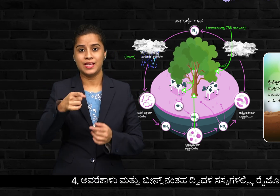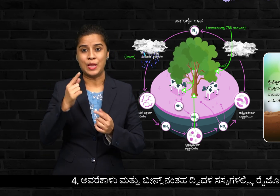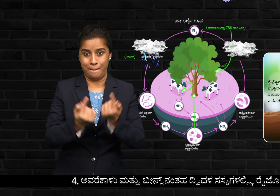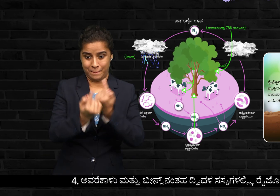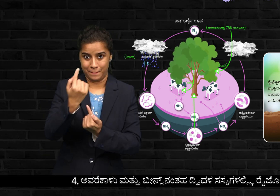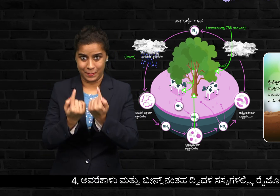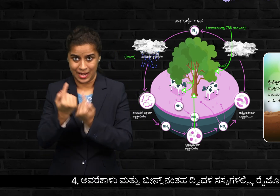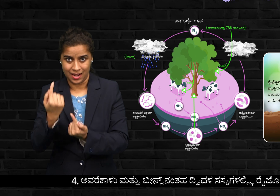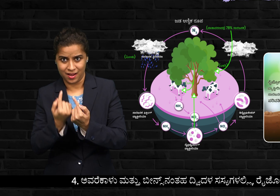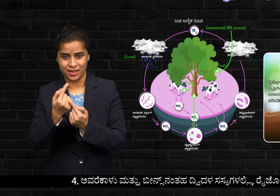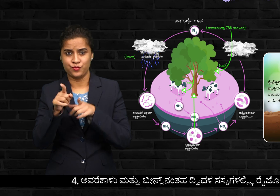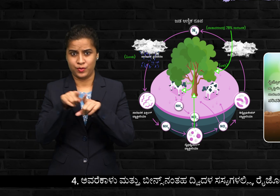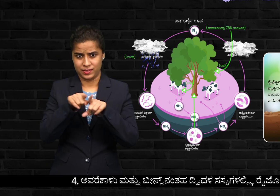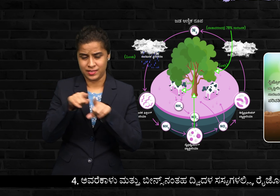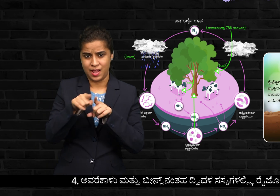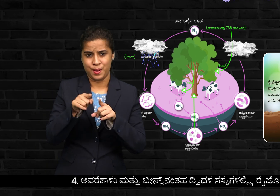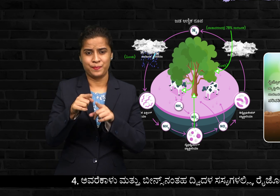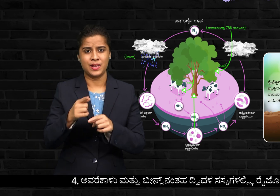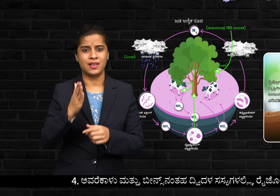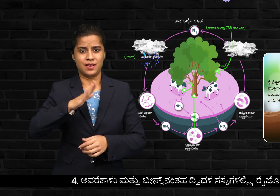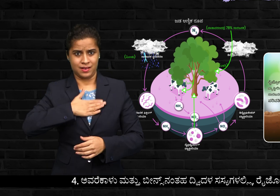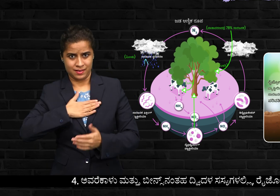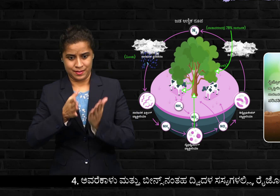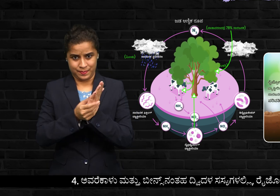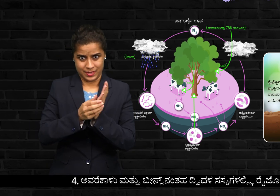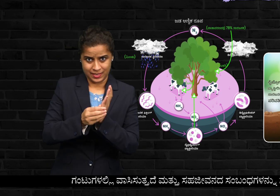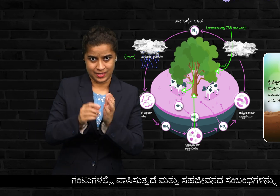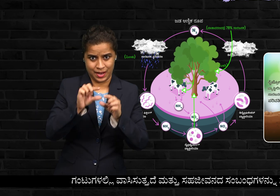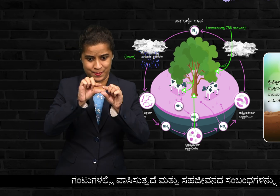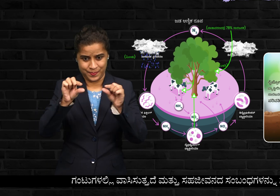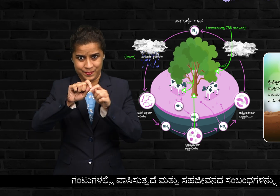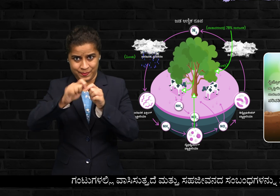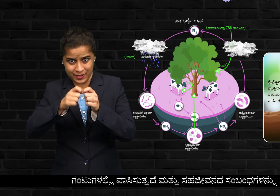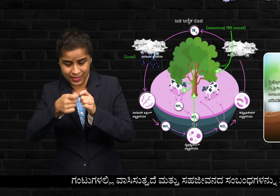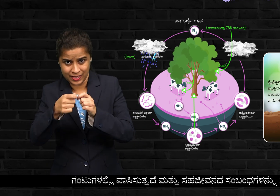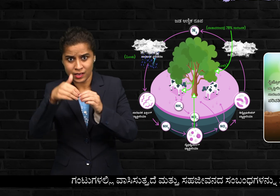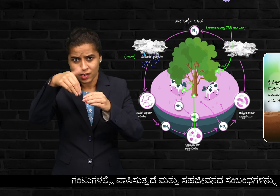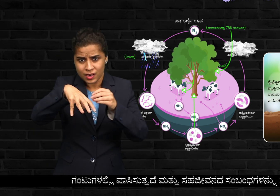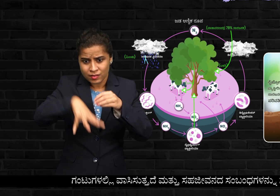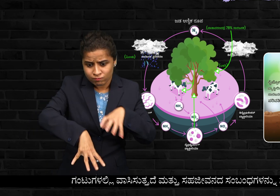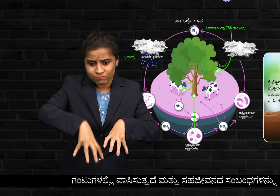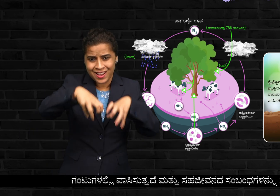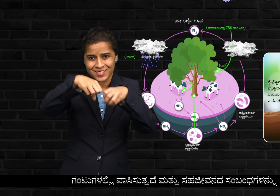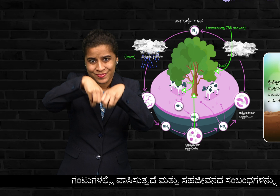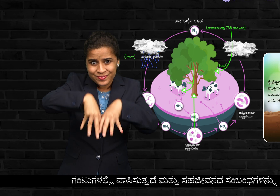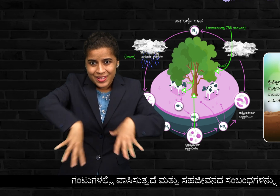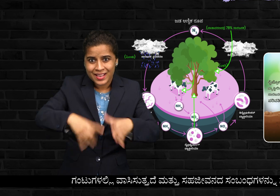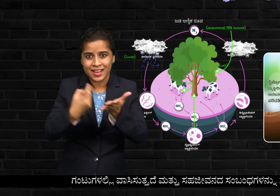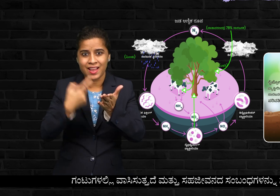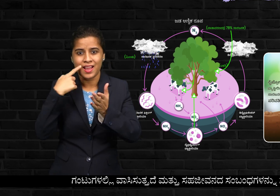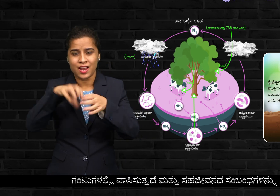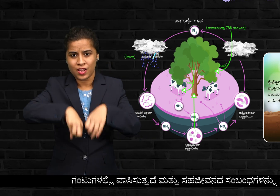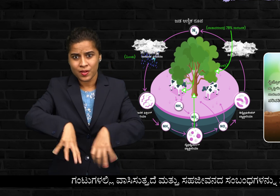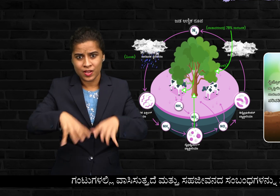4. ಅವರೆಕಾಳು ಮತ್ತು ಬೀನ್ಸ್ನಂತಹ ದ್ವಿದಳ ಸಸ್ಯಗಳಲ್ಲಿ ರೈಜೋಬಿಯಂ ಬೇರು ಗಂಟುಗಳಲ್ಲಿ ವಾಸಿಸುತ್ತೆ ಮತ್ತು